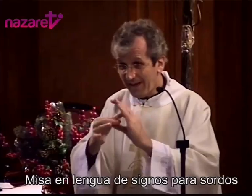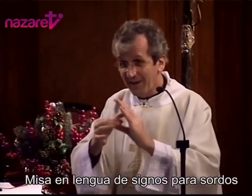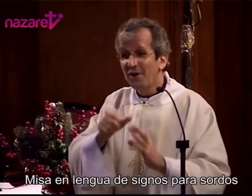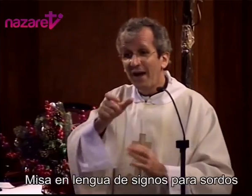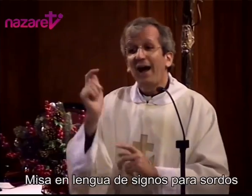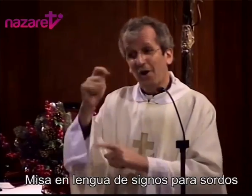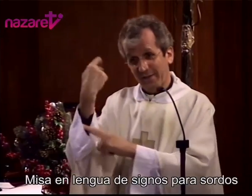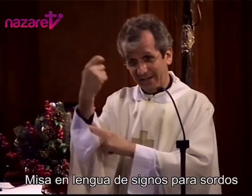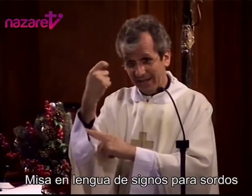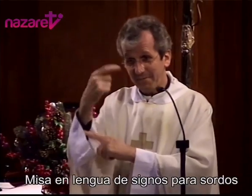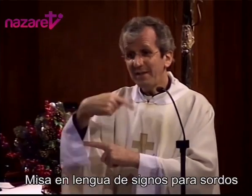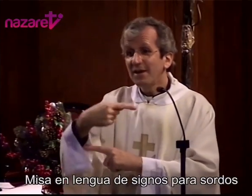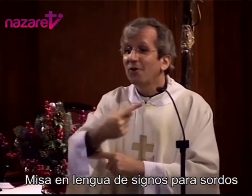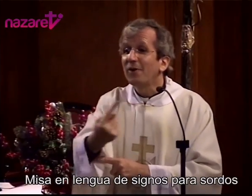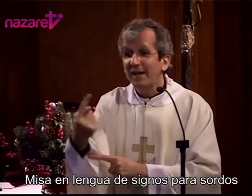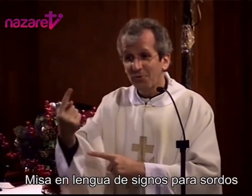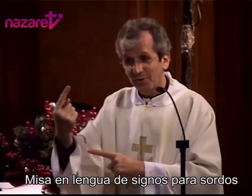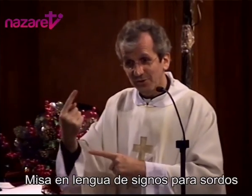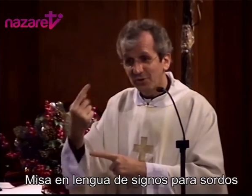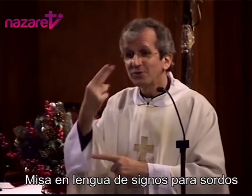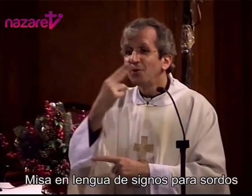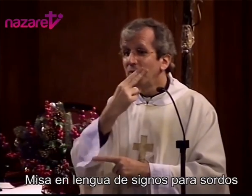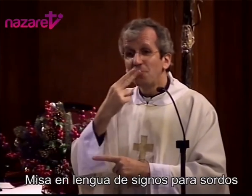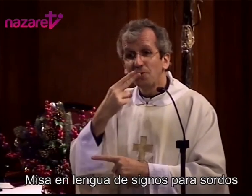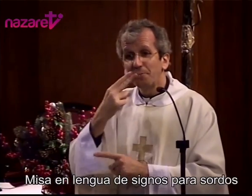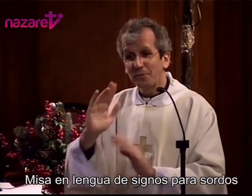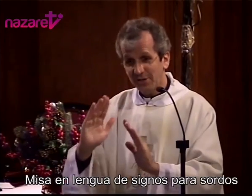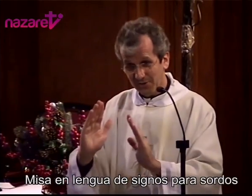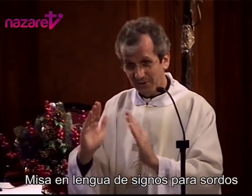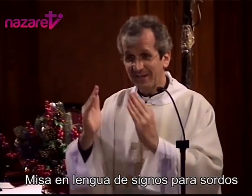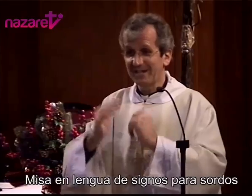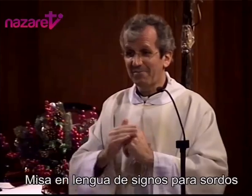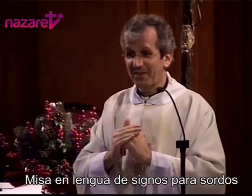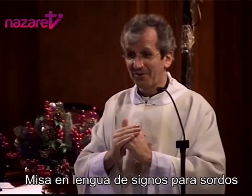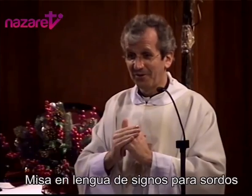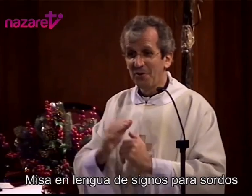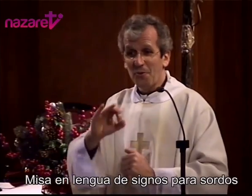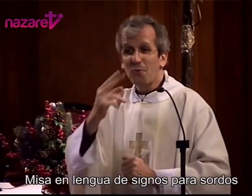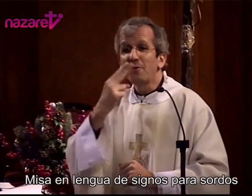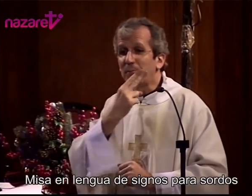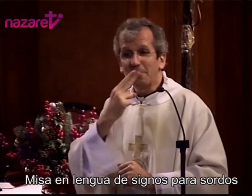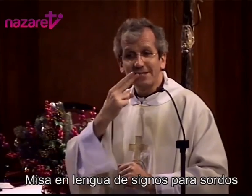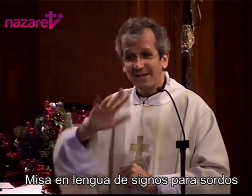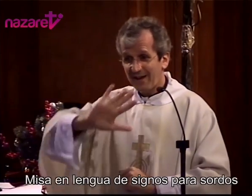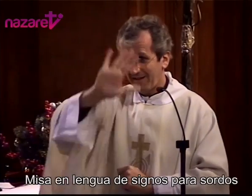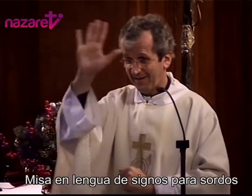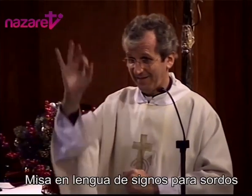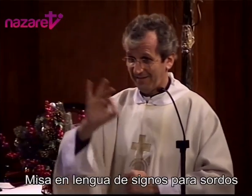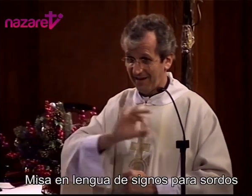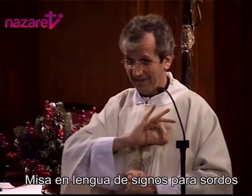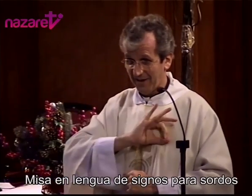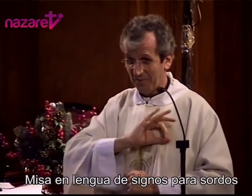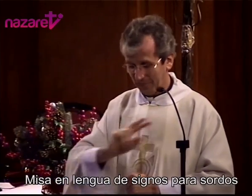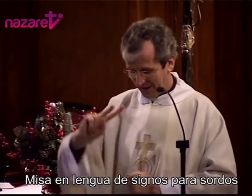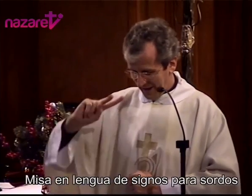alianza desde David con cada uno de nosotros, un compromiso de salvación, una promesa